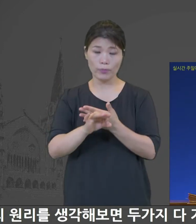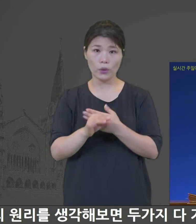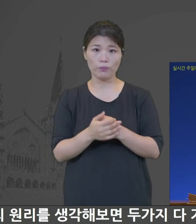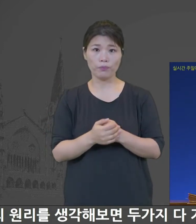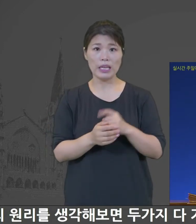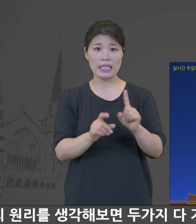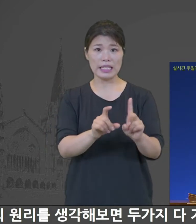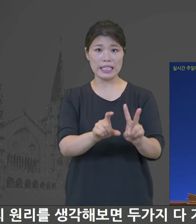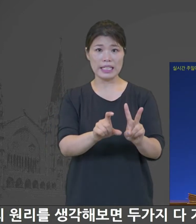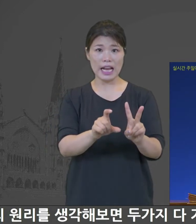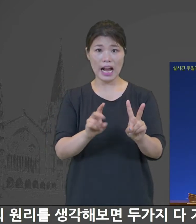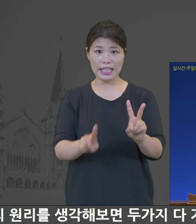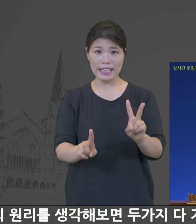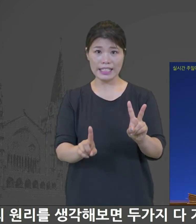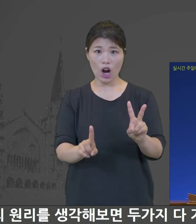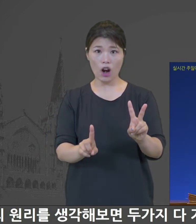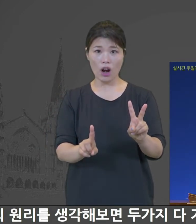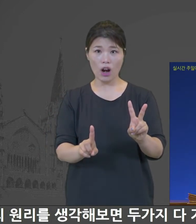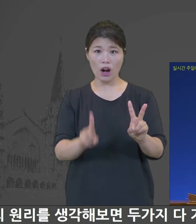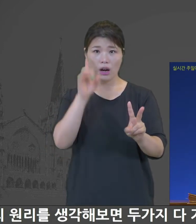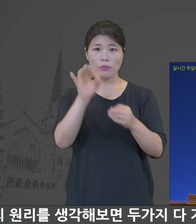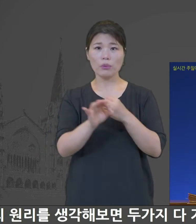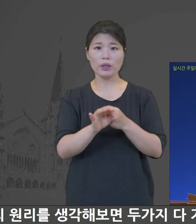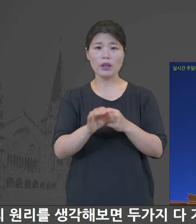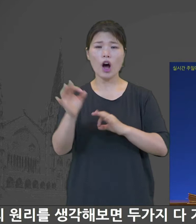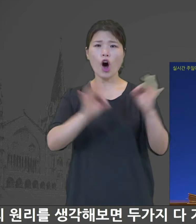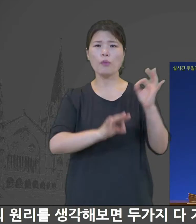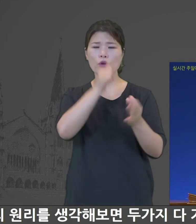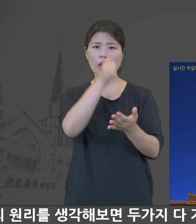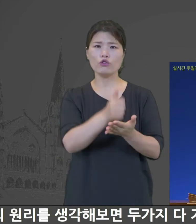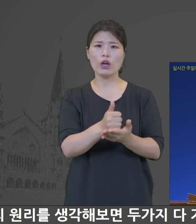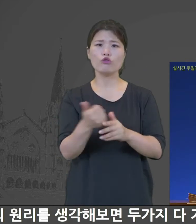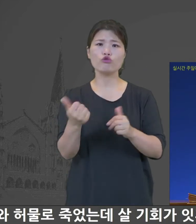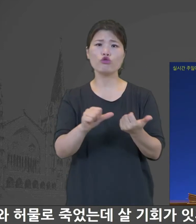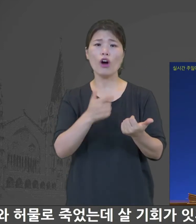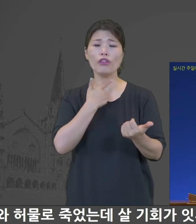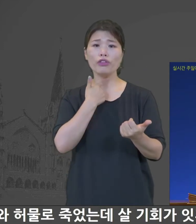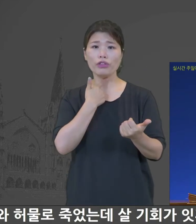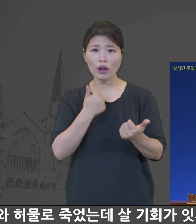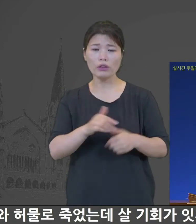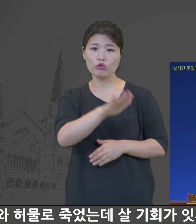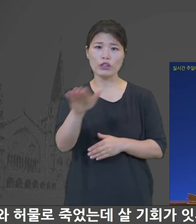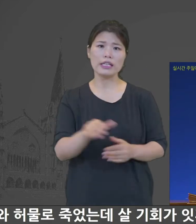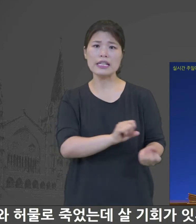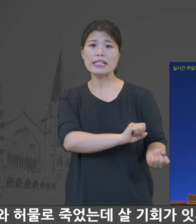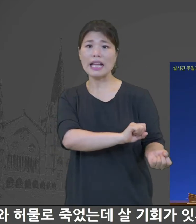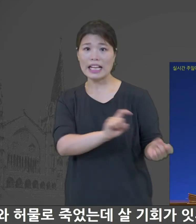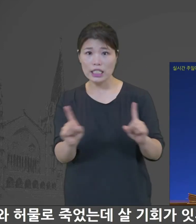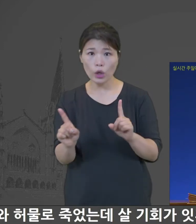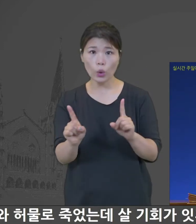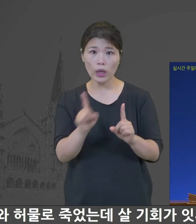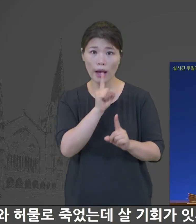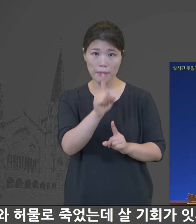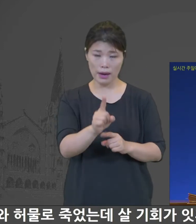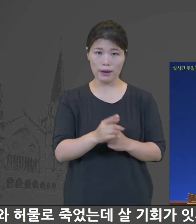2장 1절에서 그는 허물과 죄로 죽었던 너희를 살리셨도다 했는데,